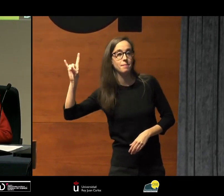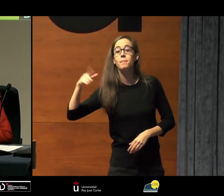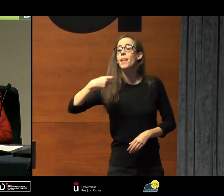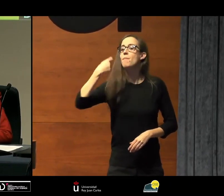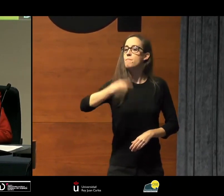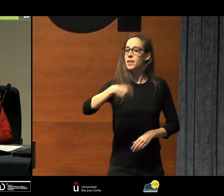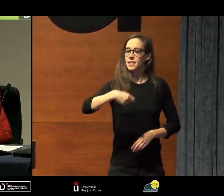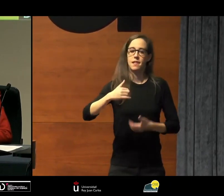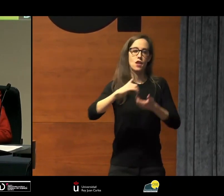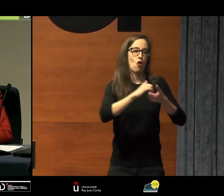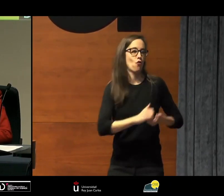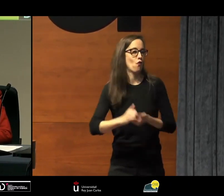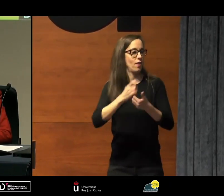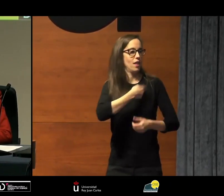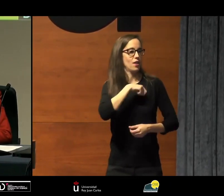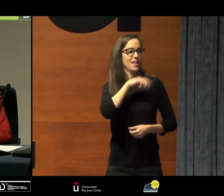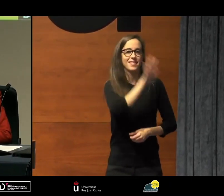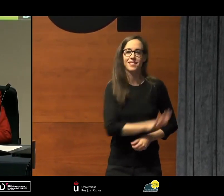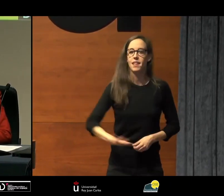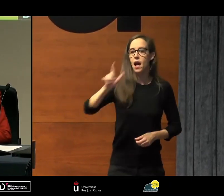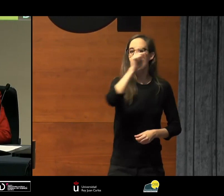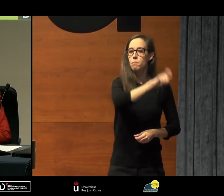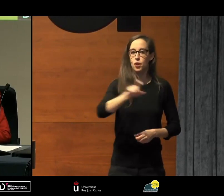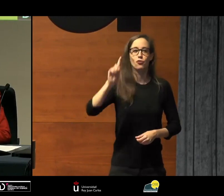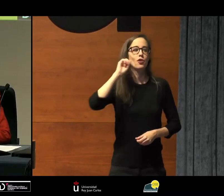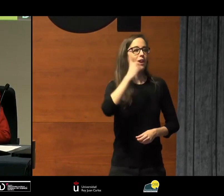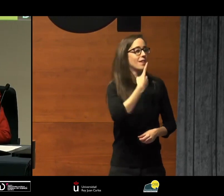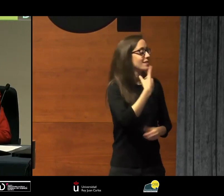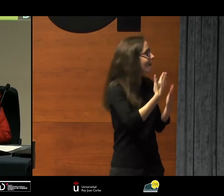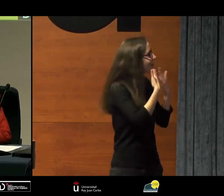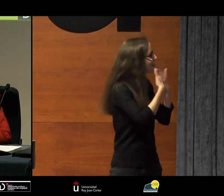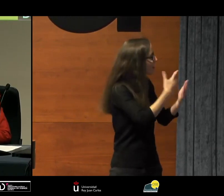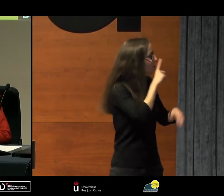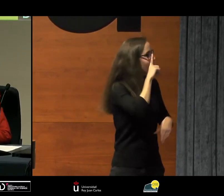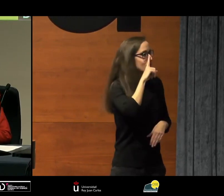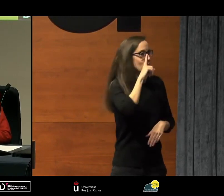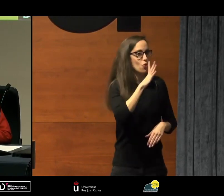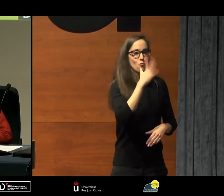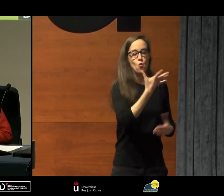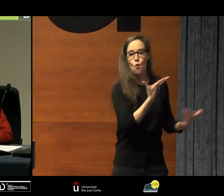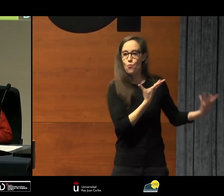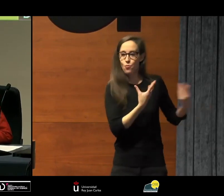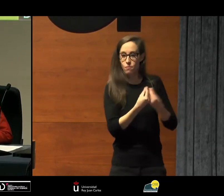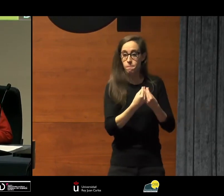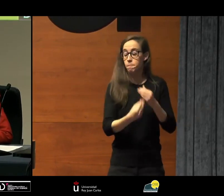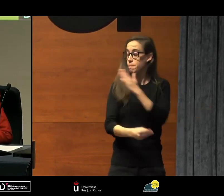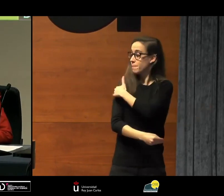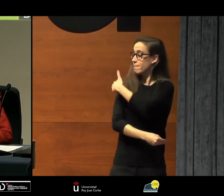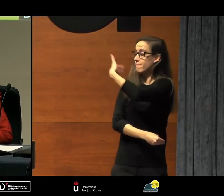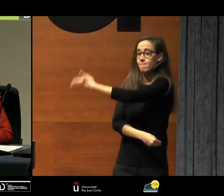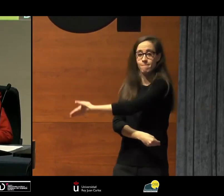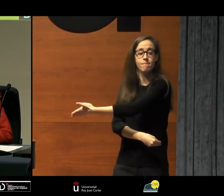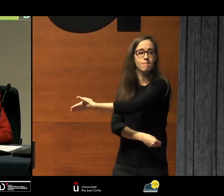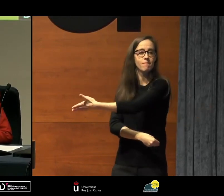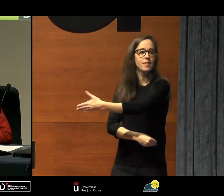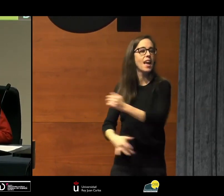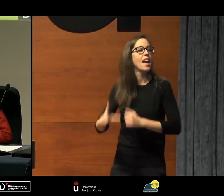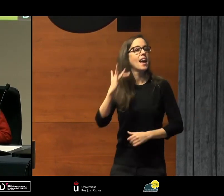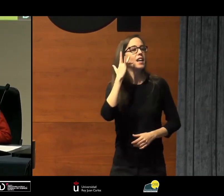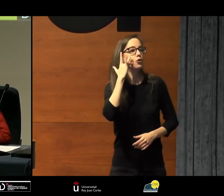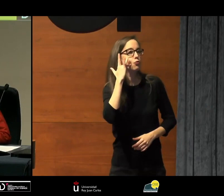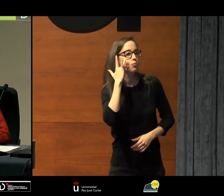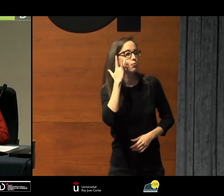presidente de la Confederación Estatal de Personas Sordas. Gracias por estar aquí. A mi derecha, Jesús